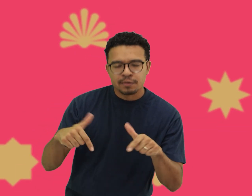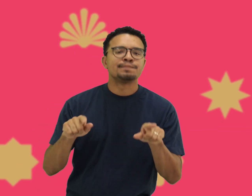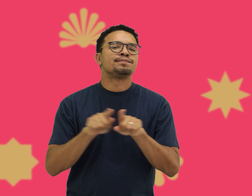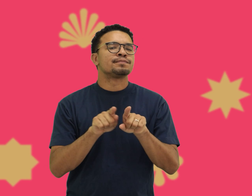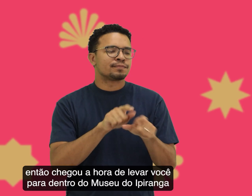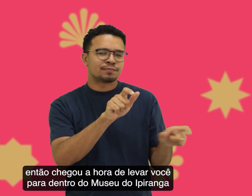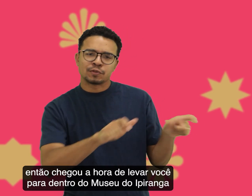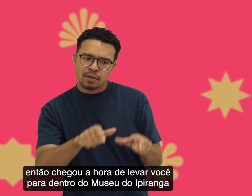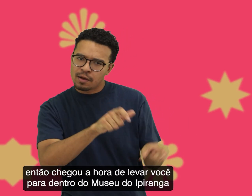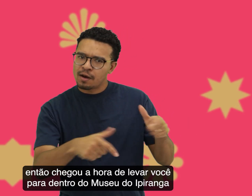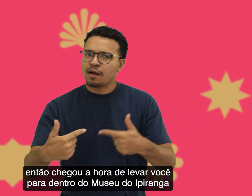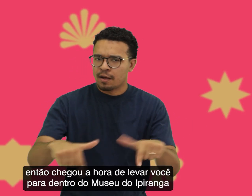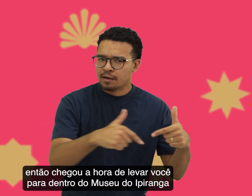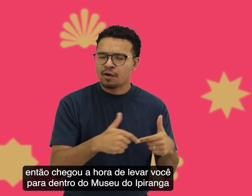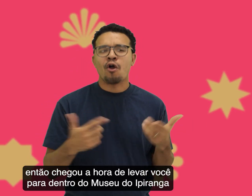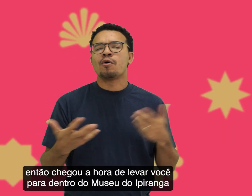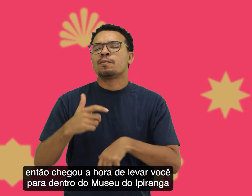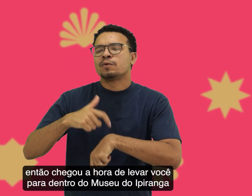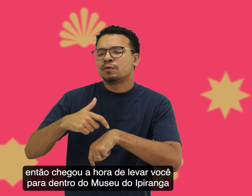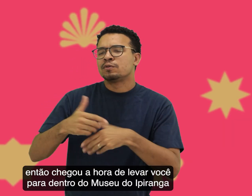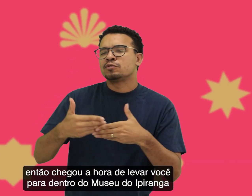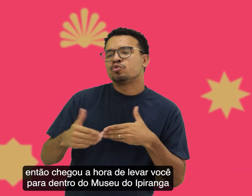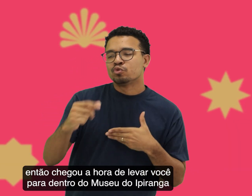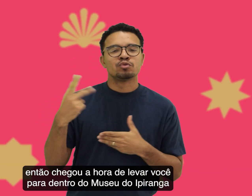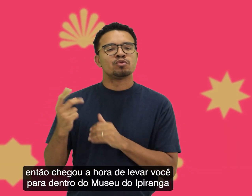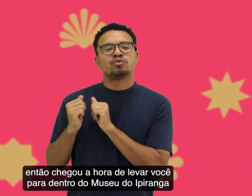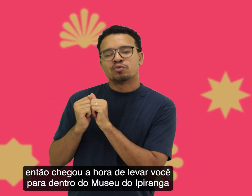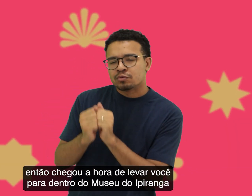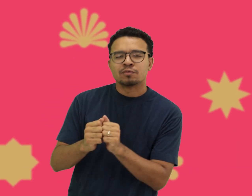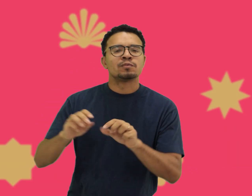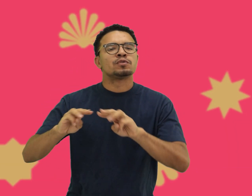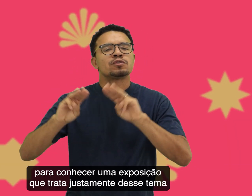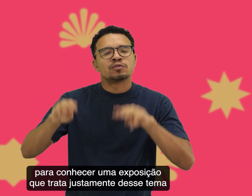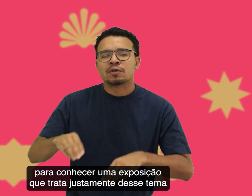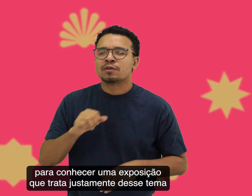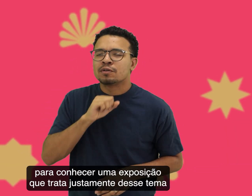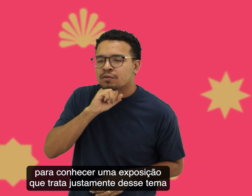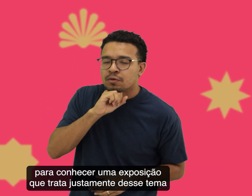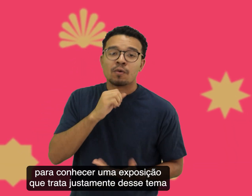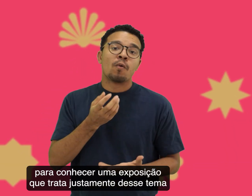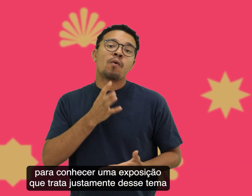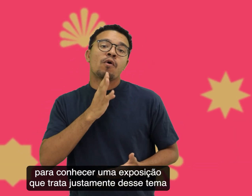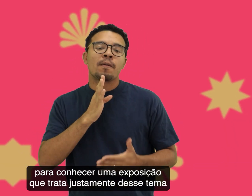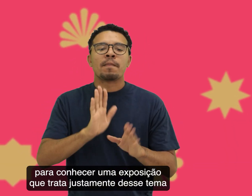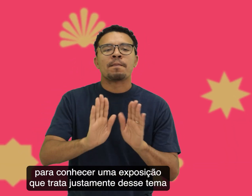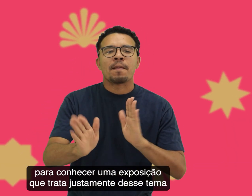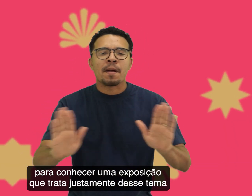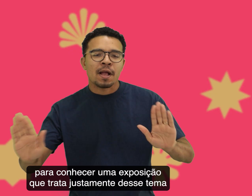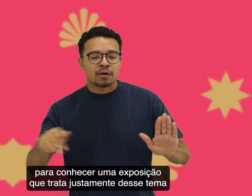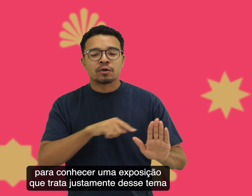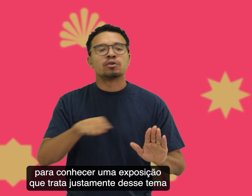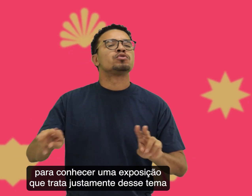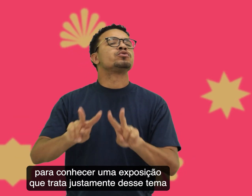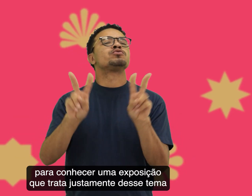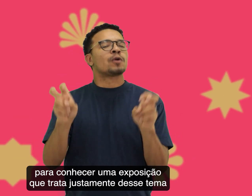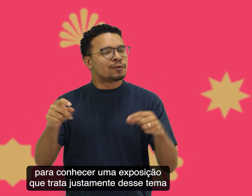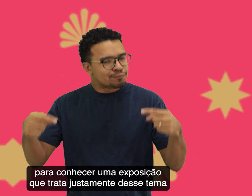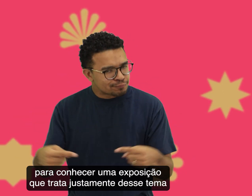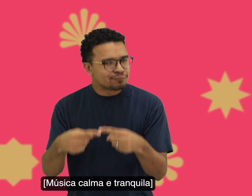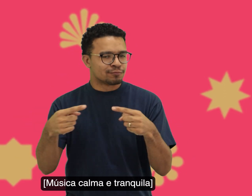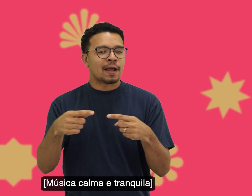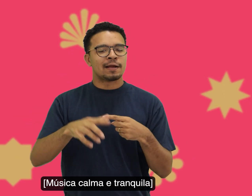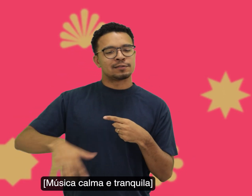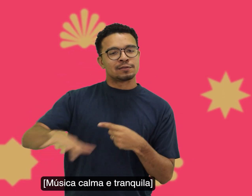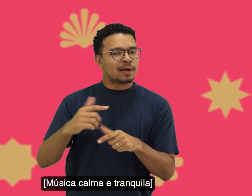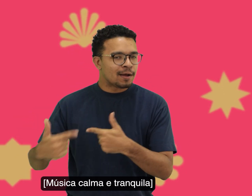sobre trabalhadores. Então chegou a hora de levar você para dentro do Museu do Ipiranga para conhecer uma exposição que trata justamente